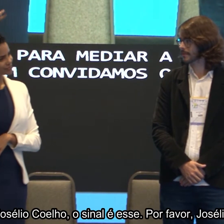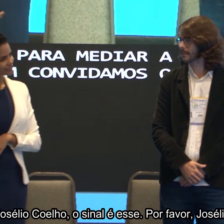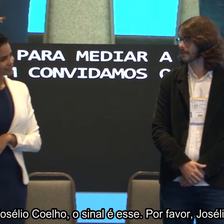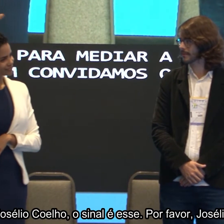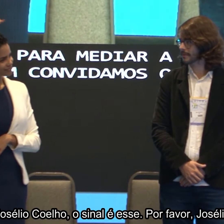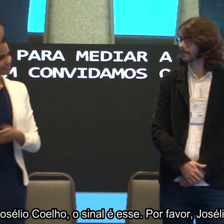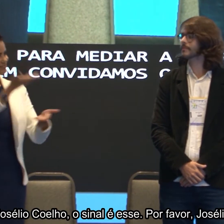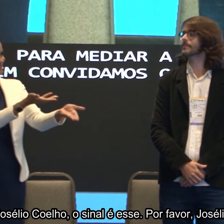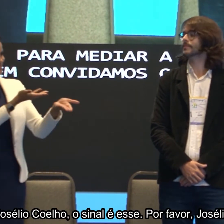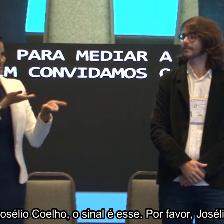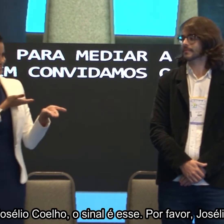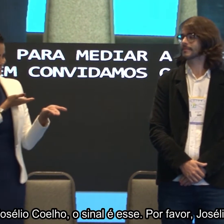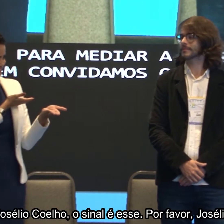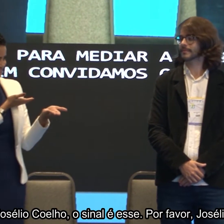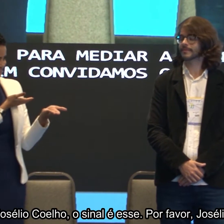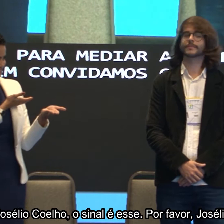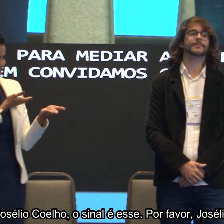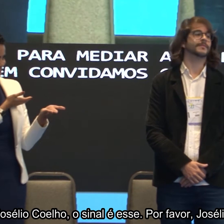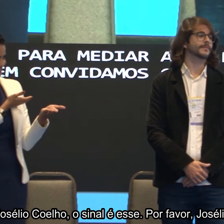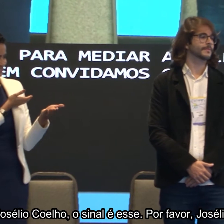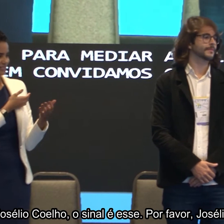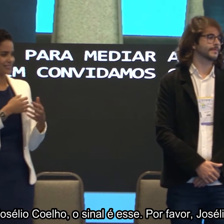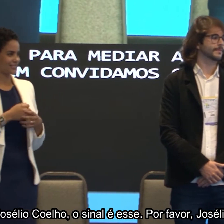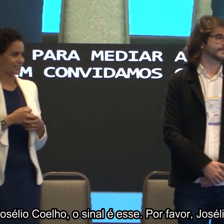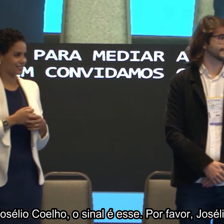Josélio Coelho. O sinal dele é esse. Por favor, Josélio.